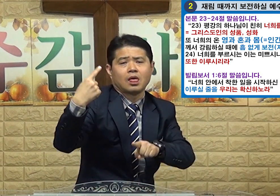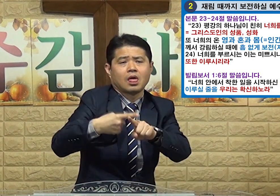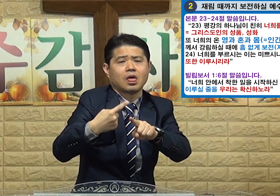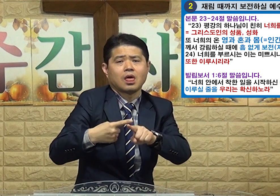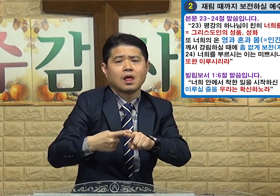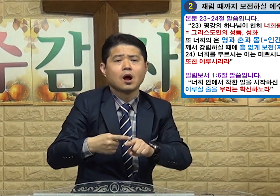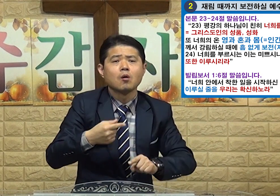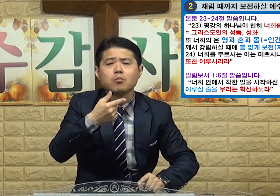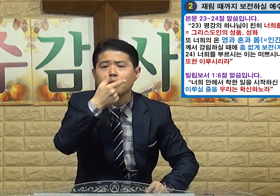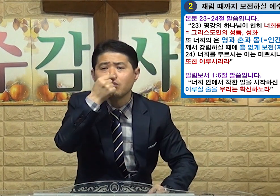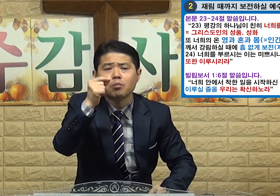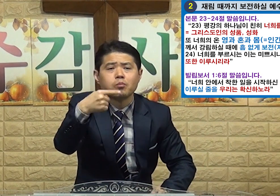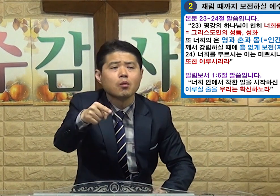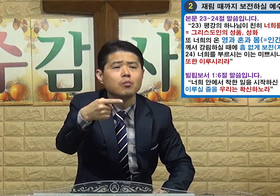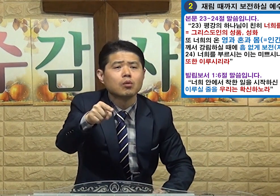것이 아버지께서